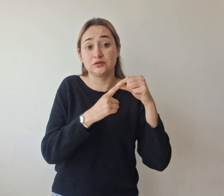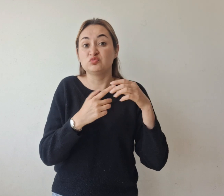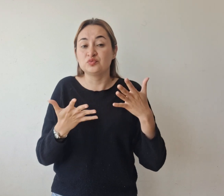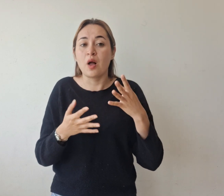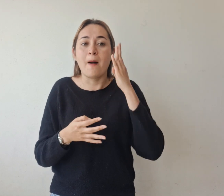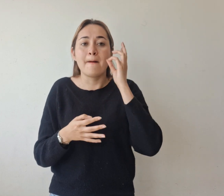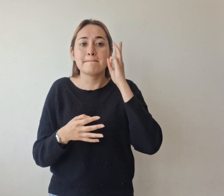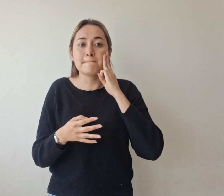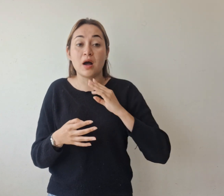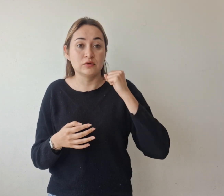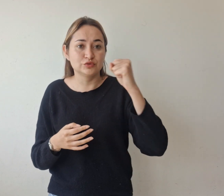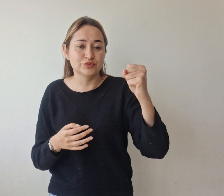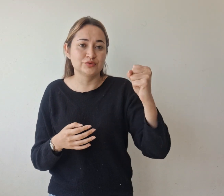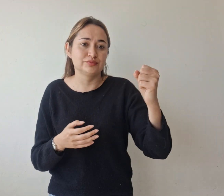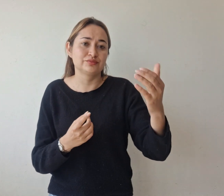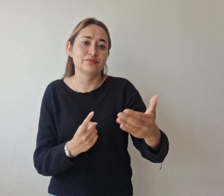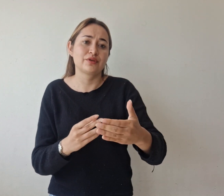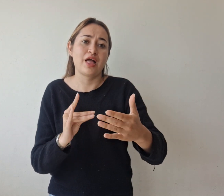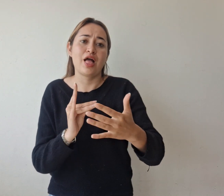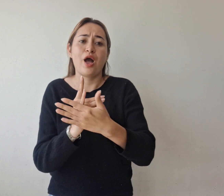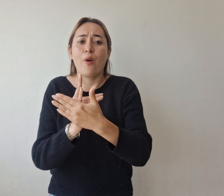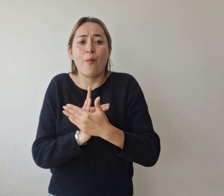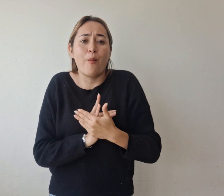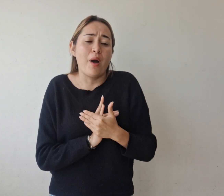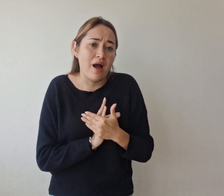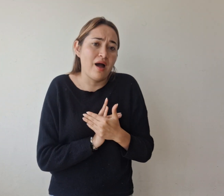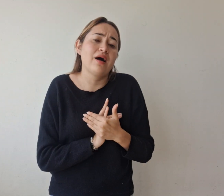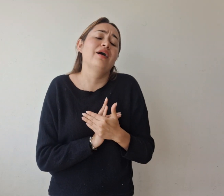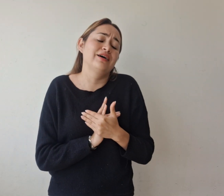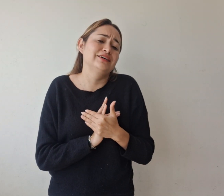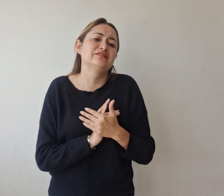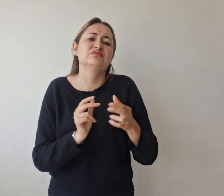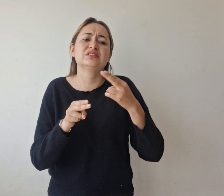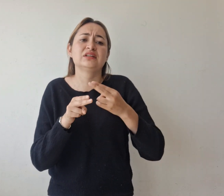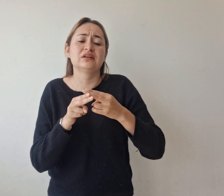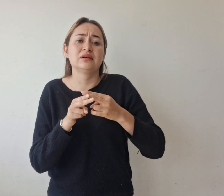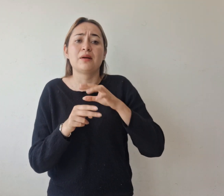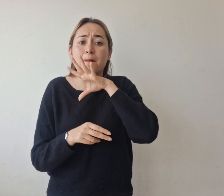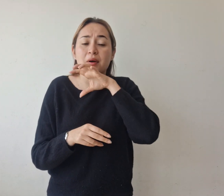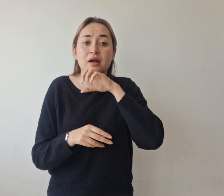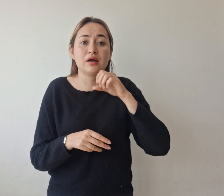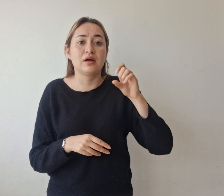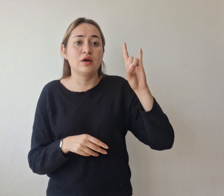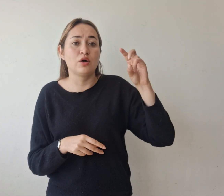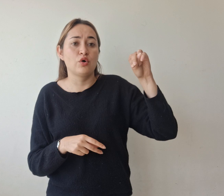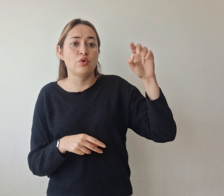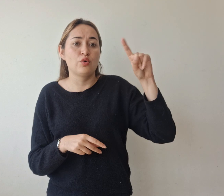krasnov adoptó una bella perrita llamada unsa como ejemplo para practicar la